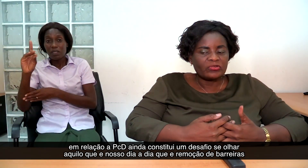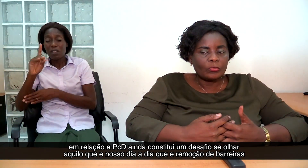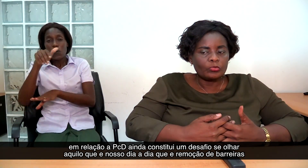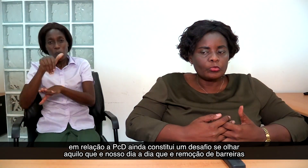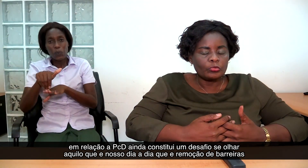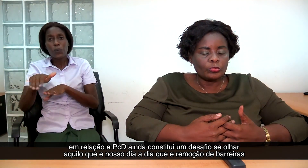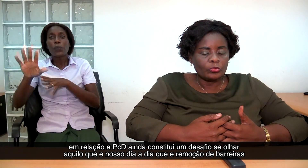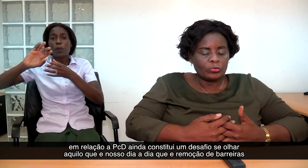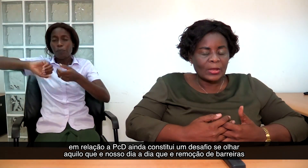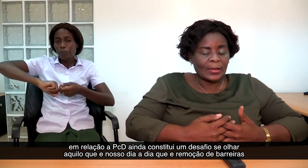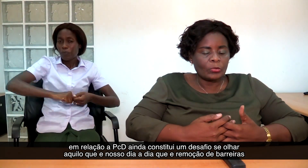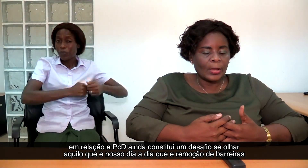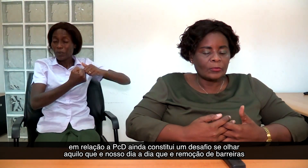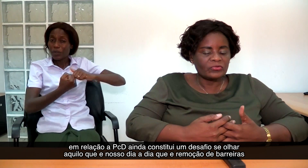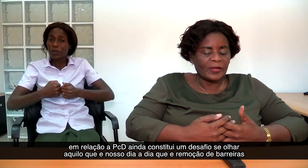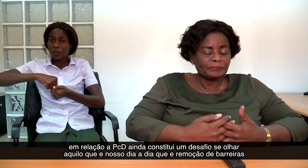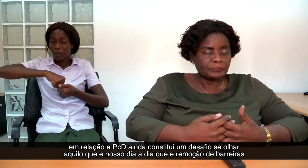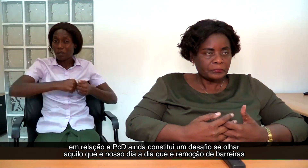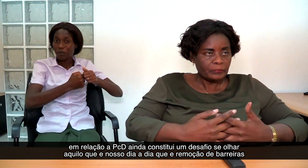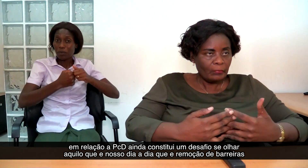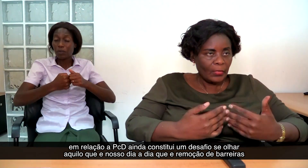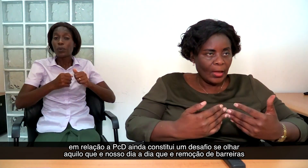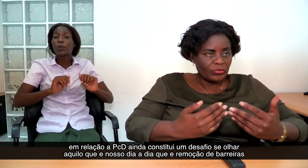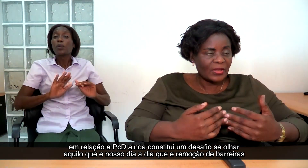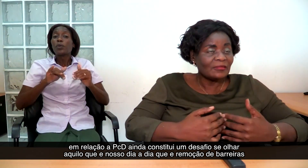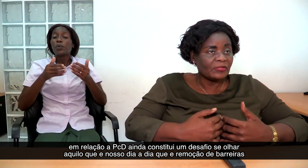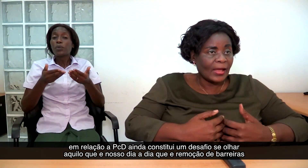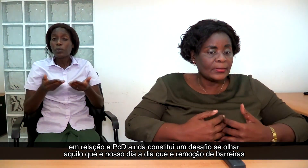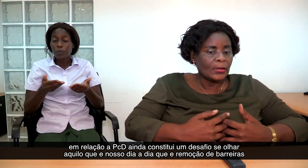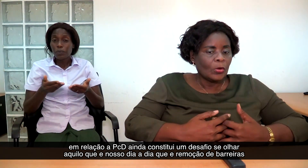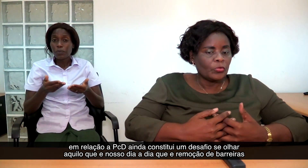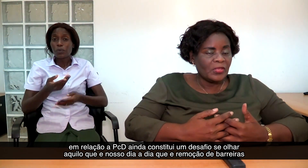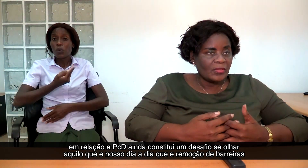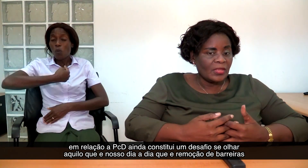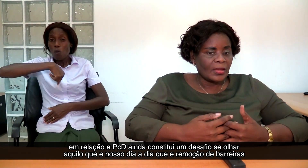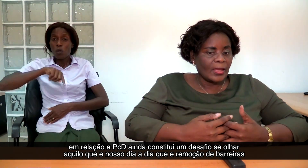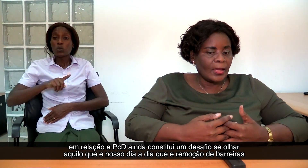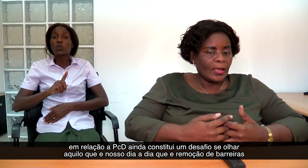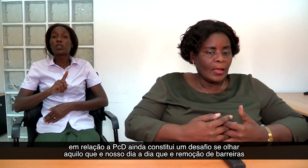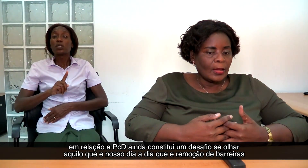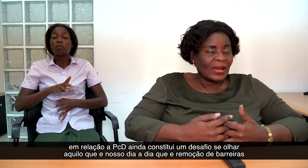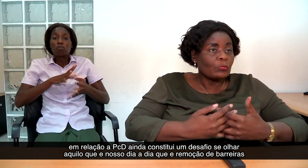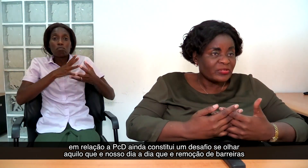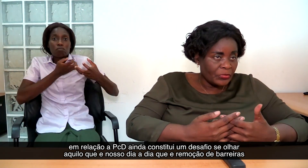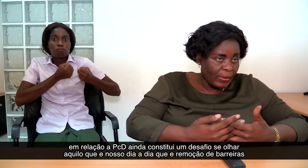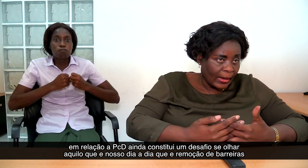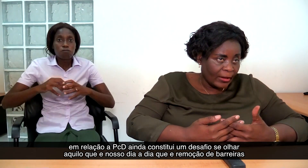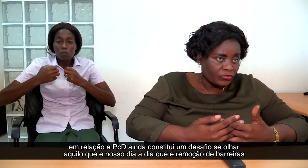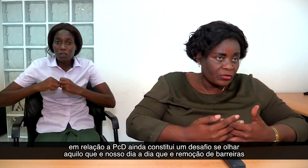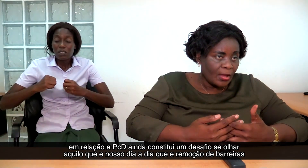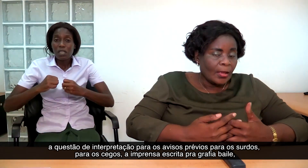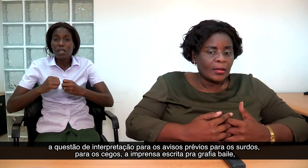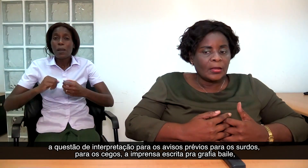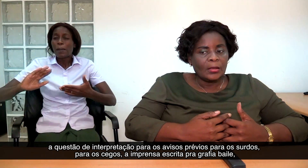que é a nossa atividade, o dia a dia, que é a remoção de